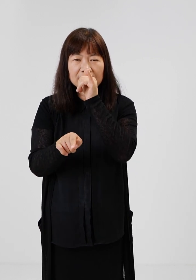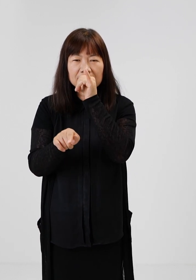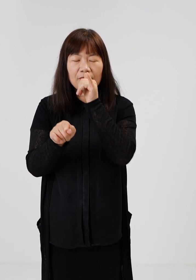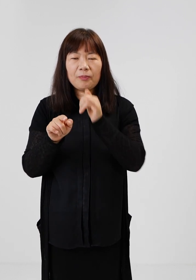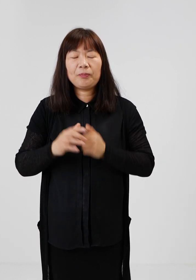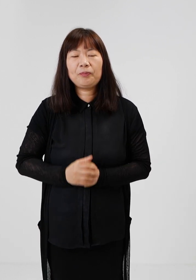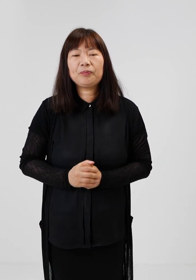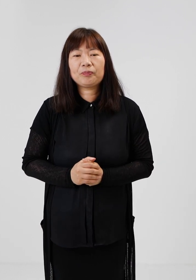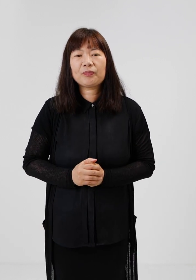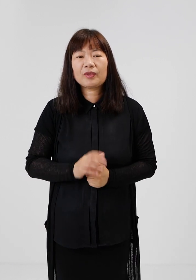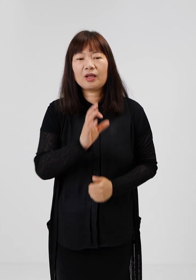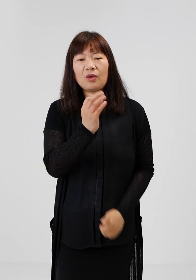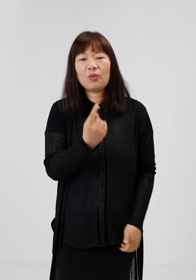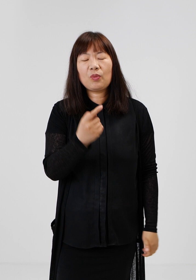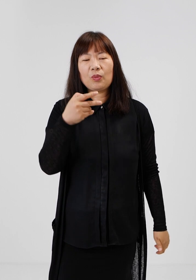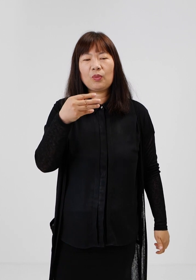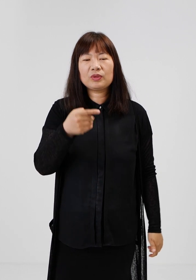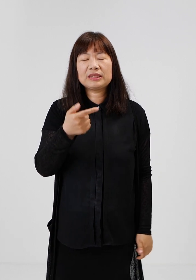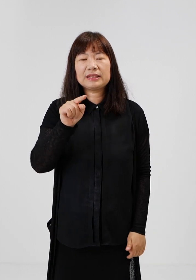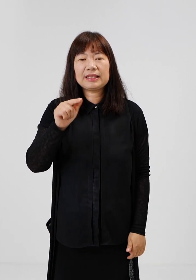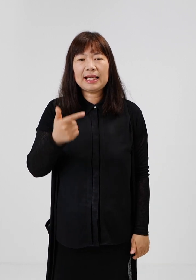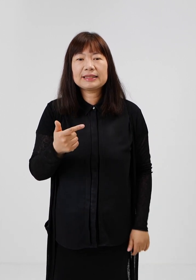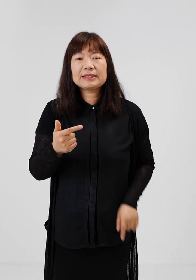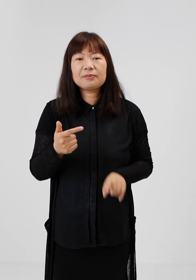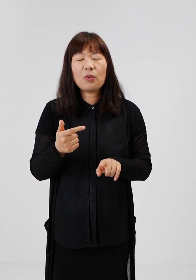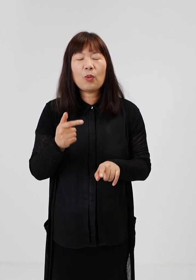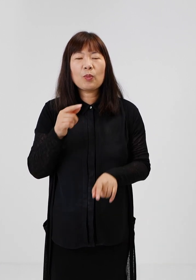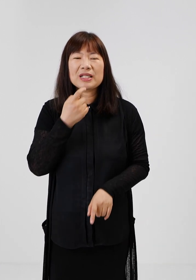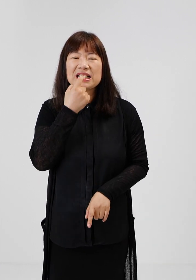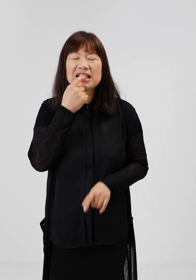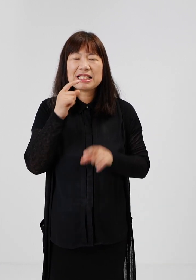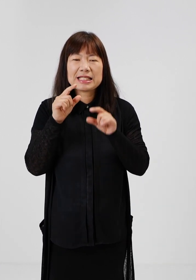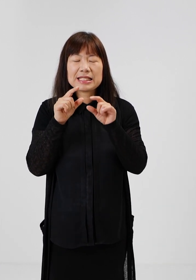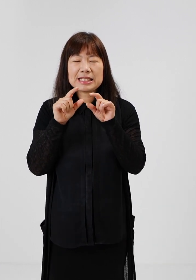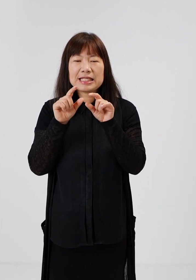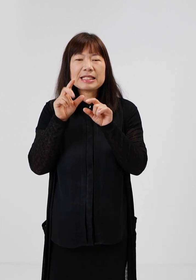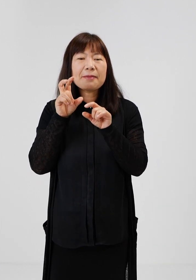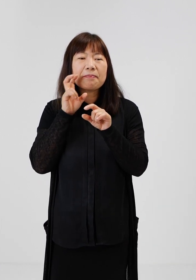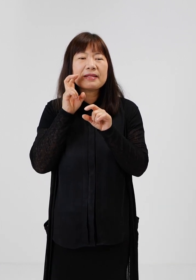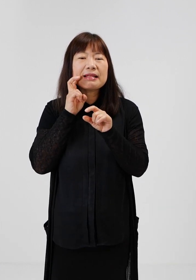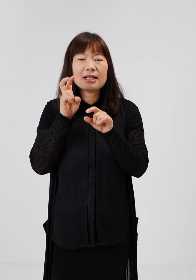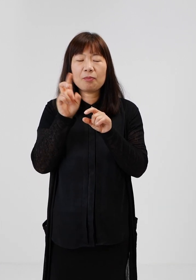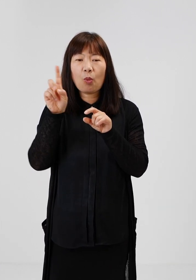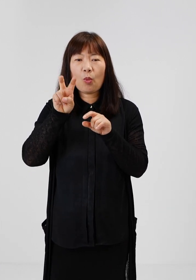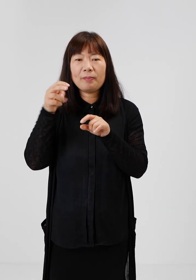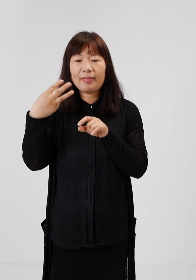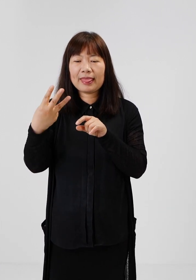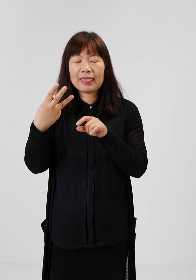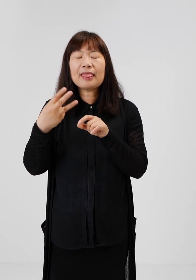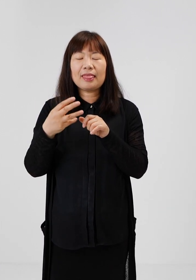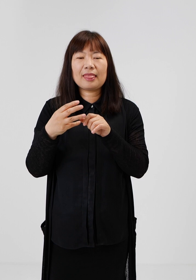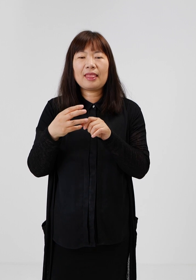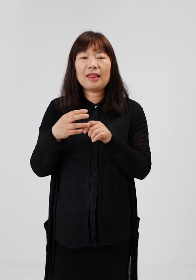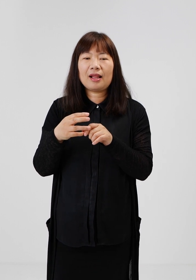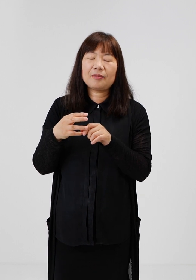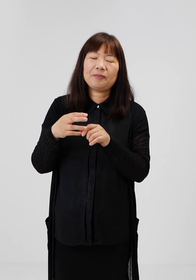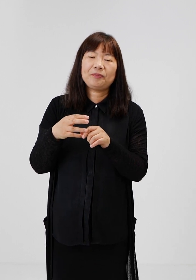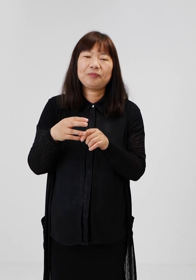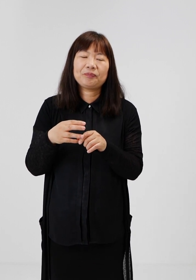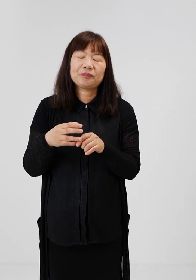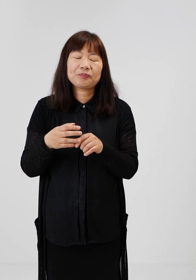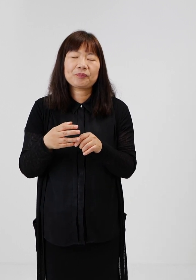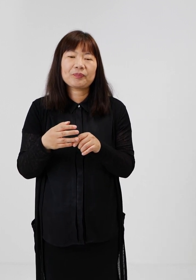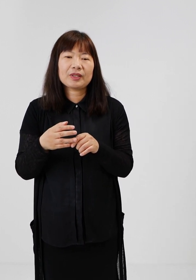그때에 오르난이 밀을 타작하다가 돌이켜 천사를 보고 오르난이